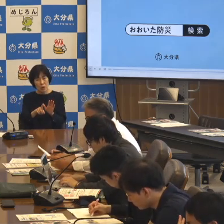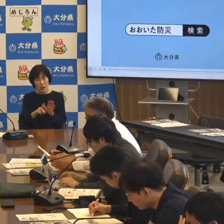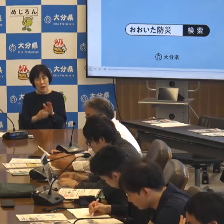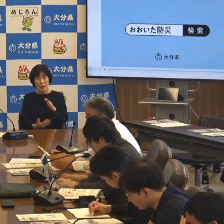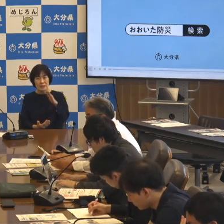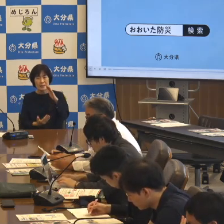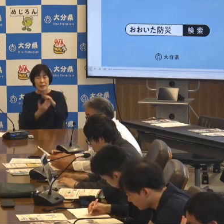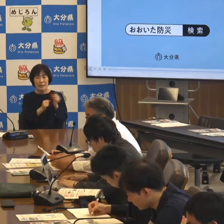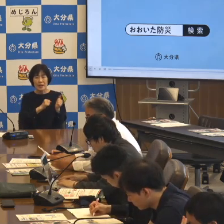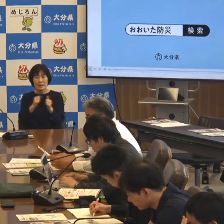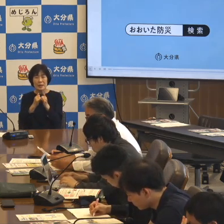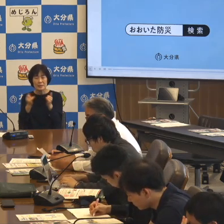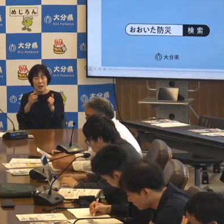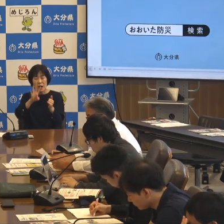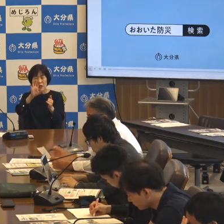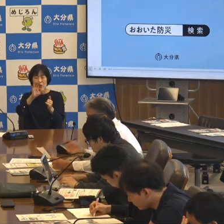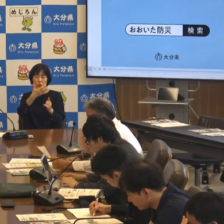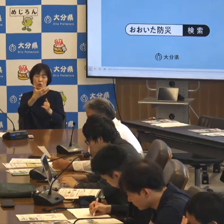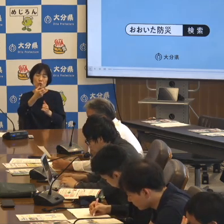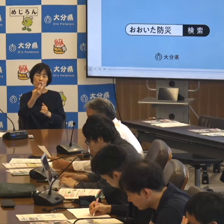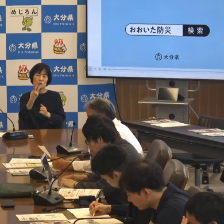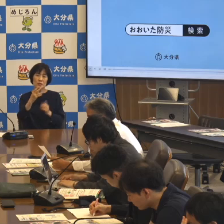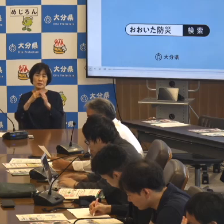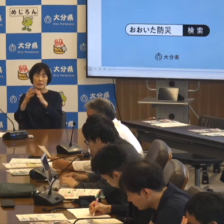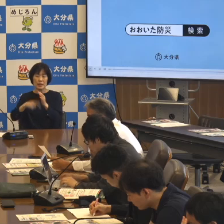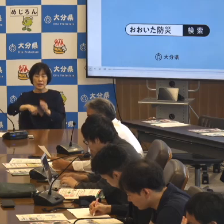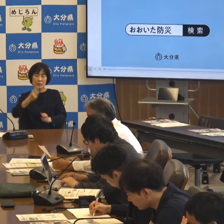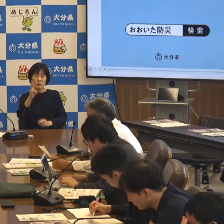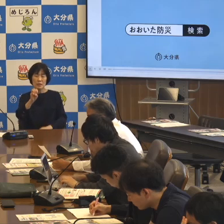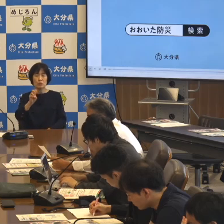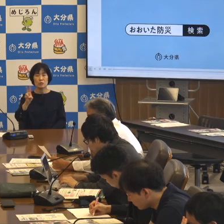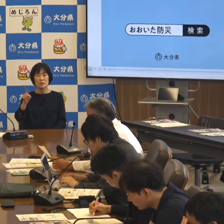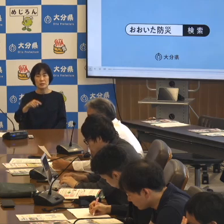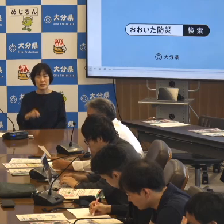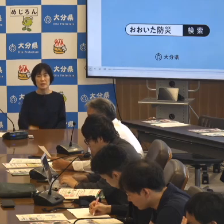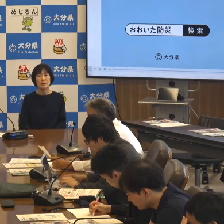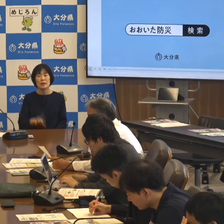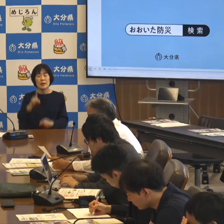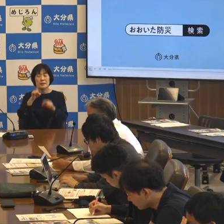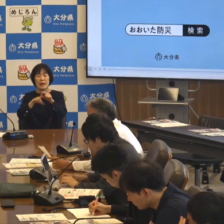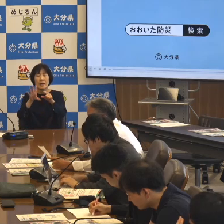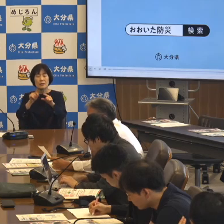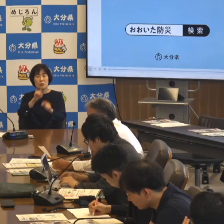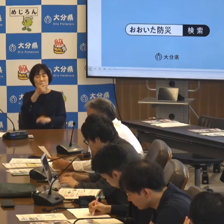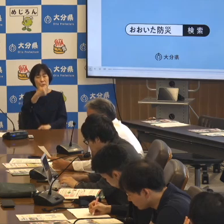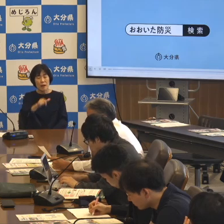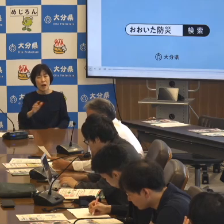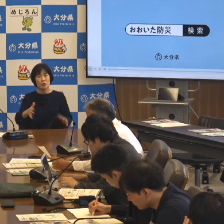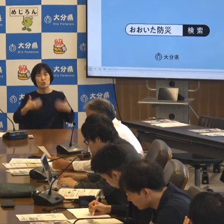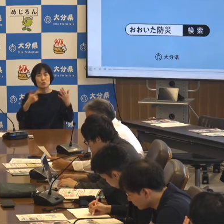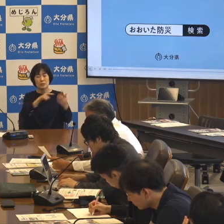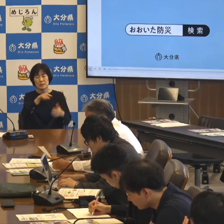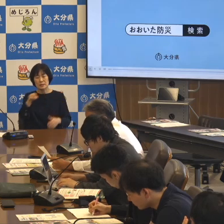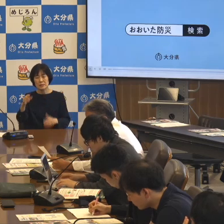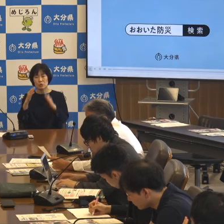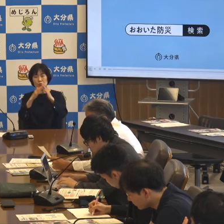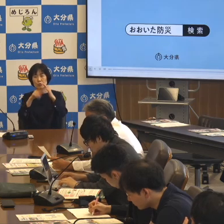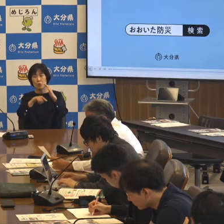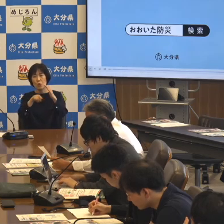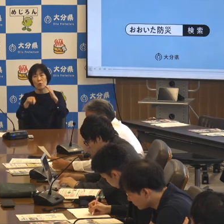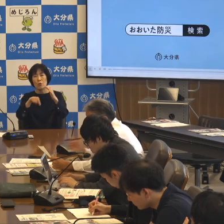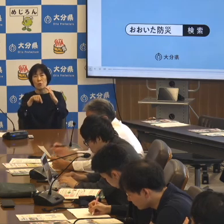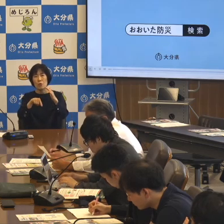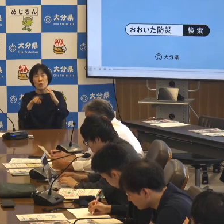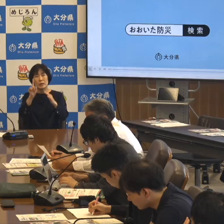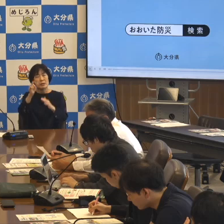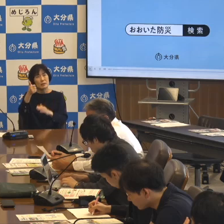者数が92世帯132人。中津日田由布ということでですね、住居家屋、日田